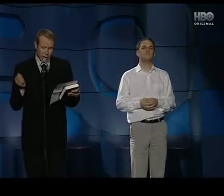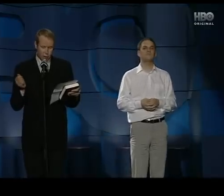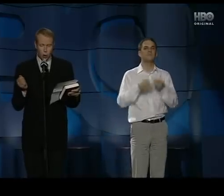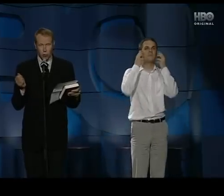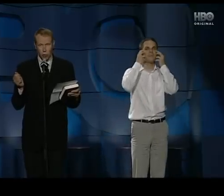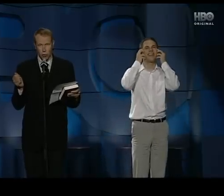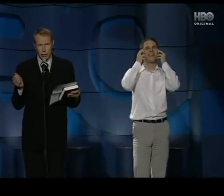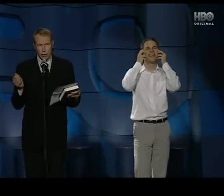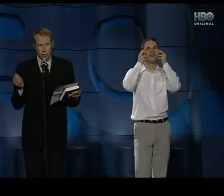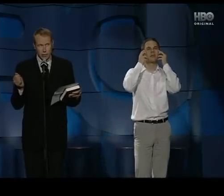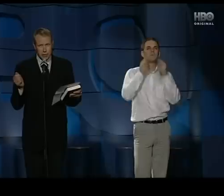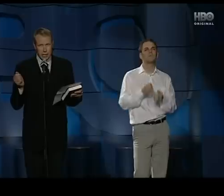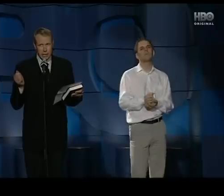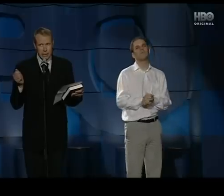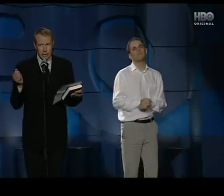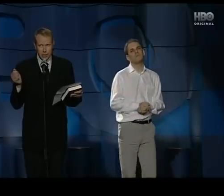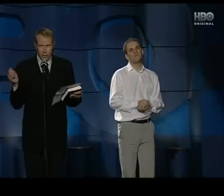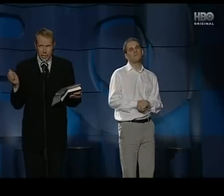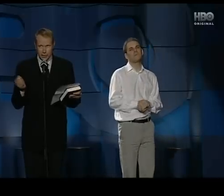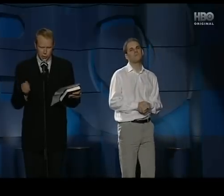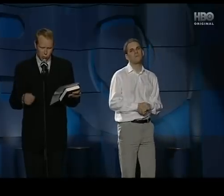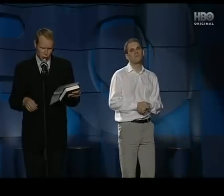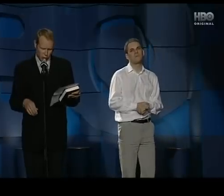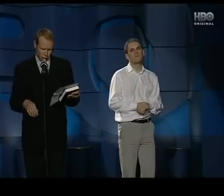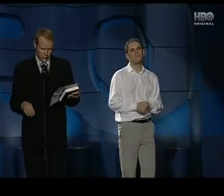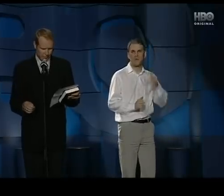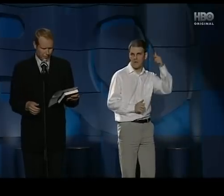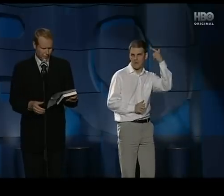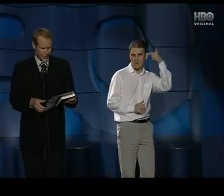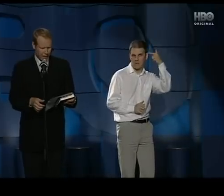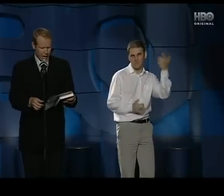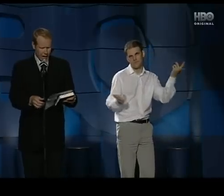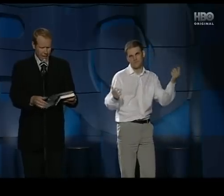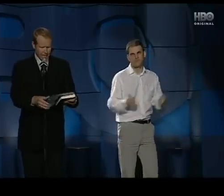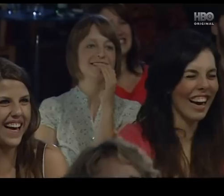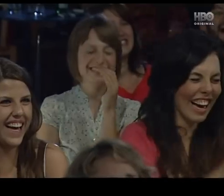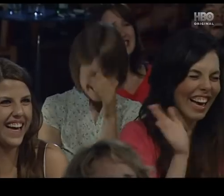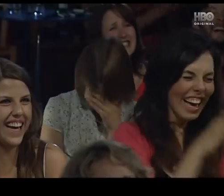Helenu Vondráčkovou či Kateřinu Brožovou.